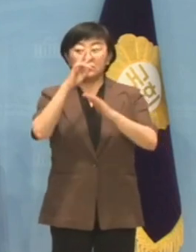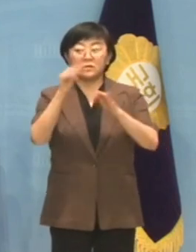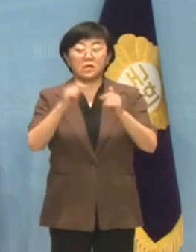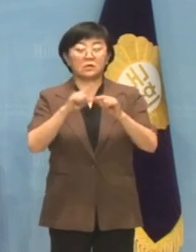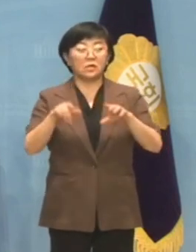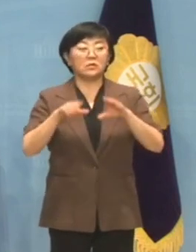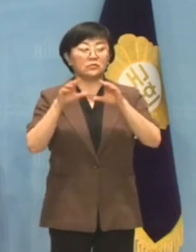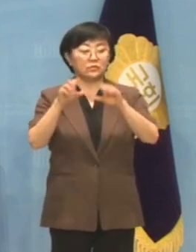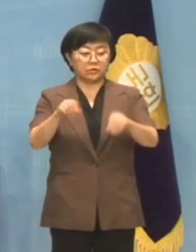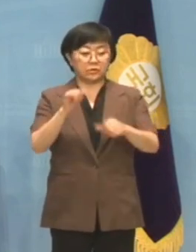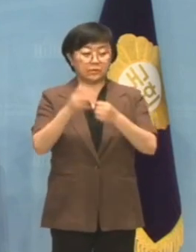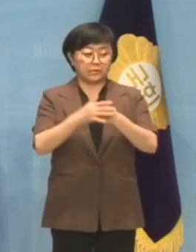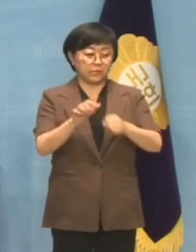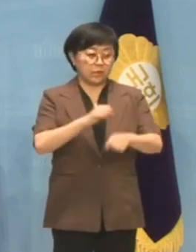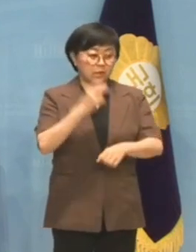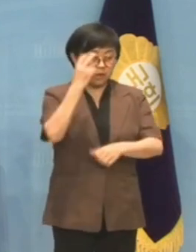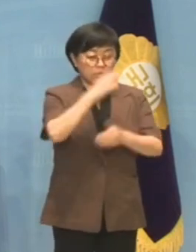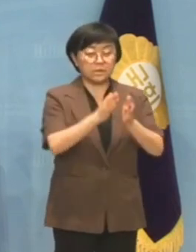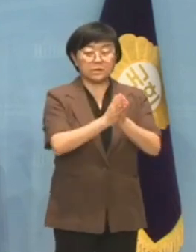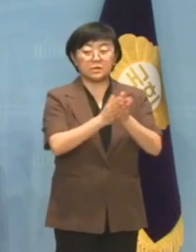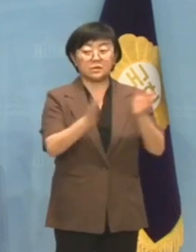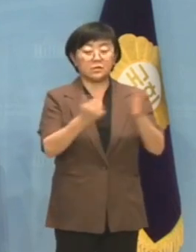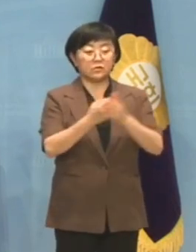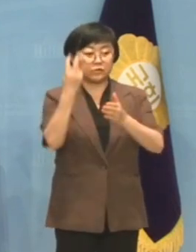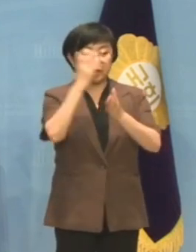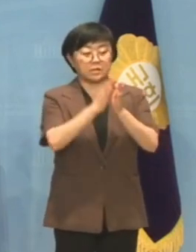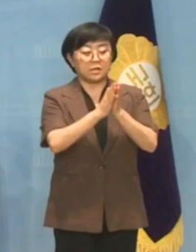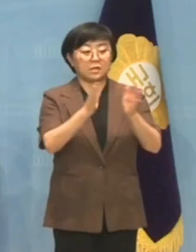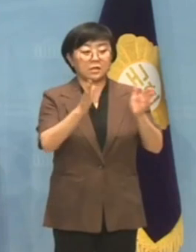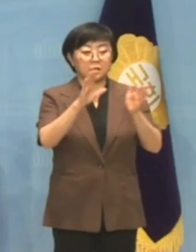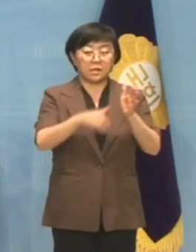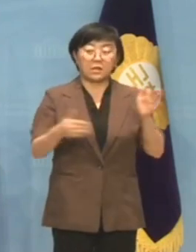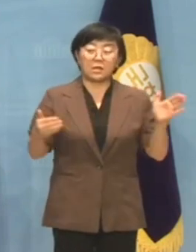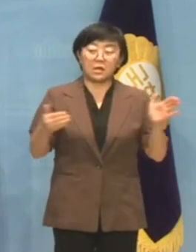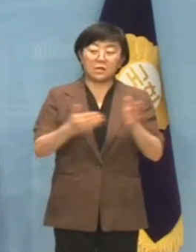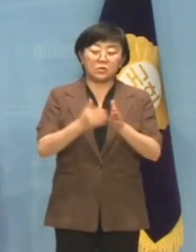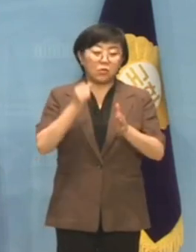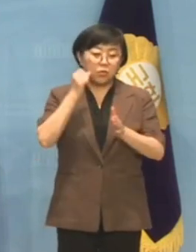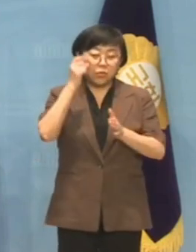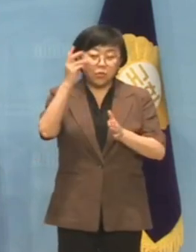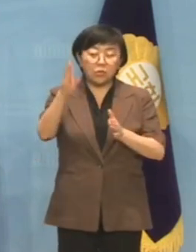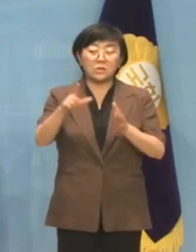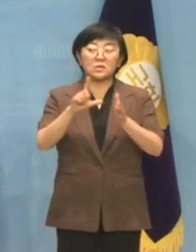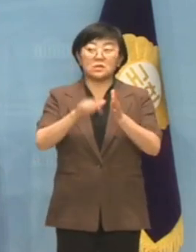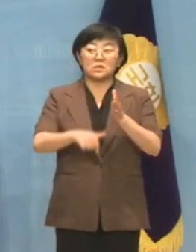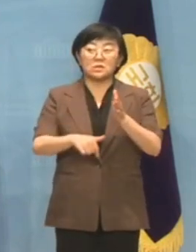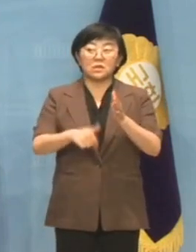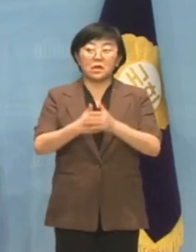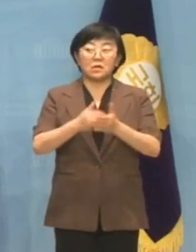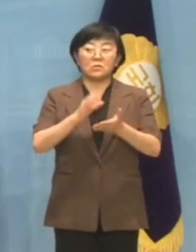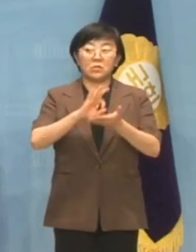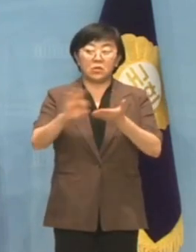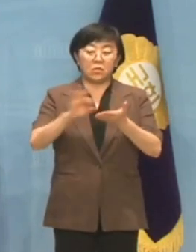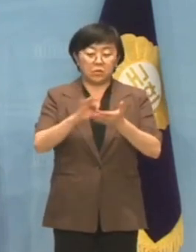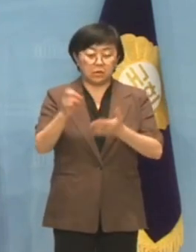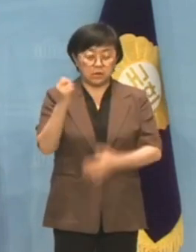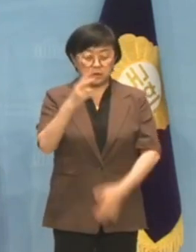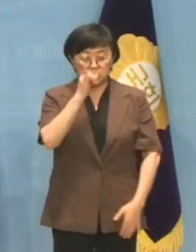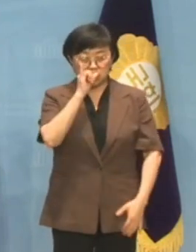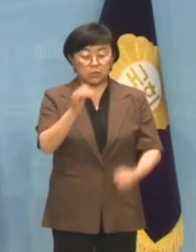수사는 중단되고 특검이 실제 수사에 착수하기까지 수개월의 시간과 비용 소요는